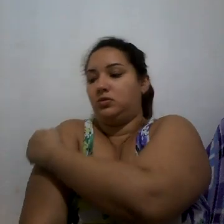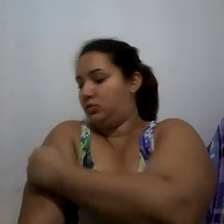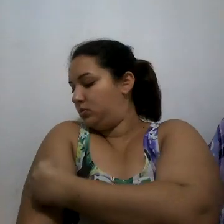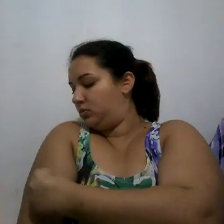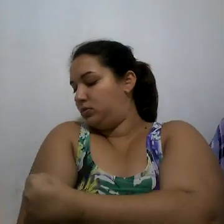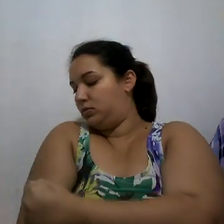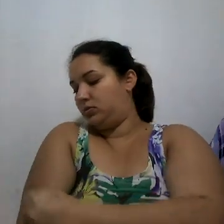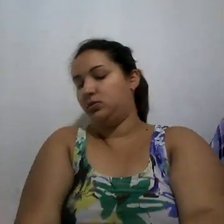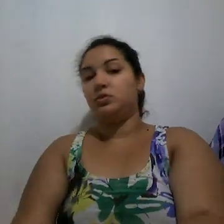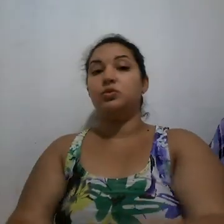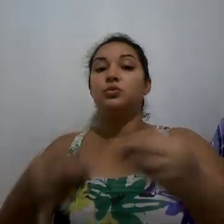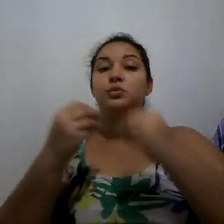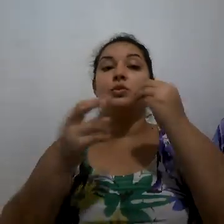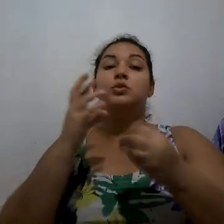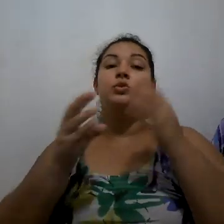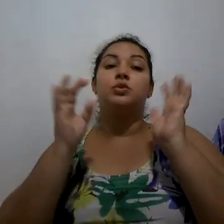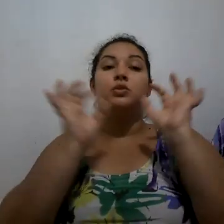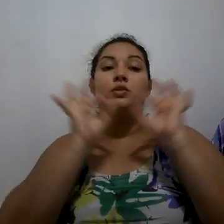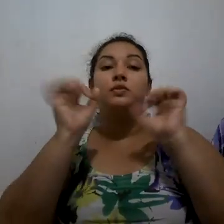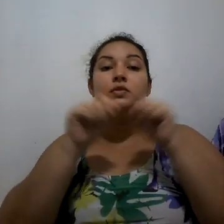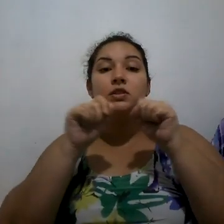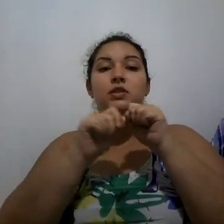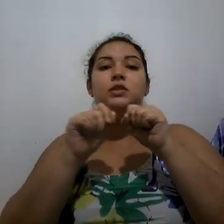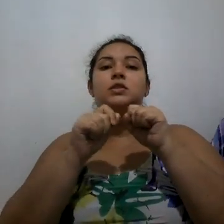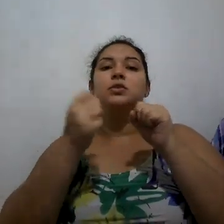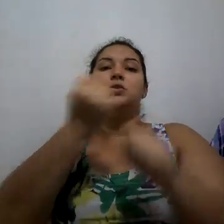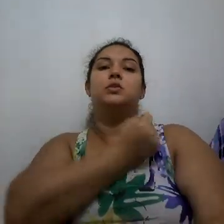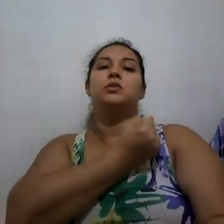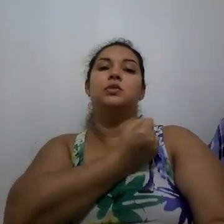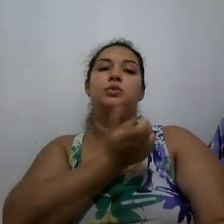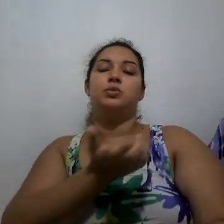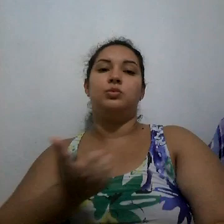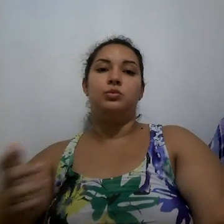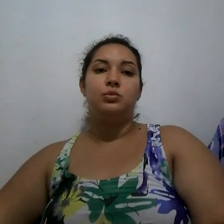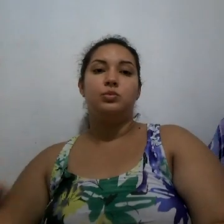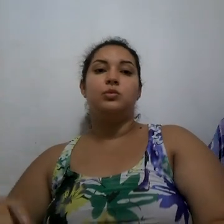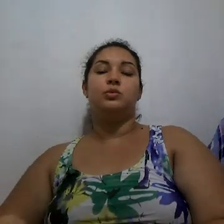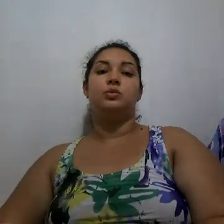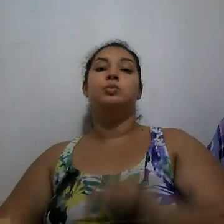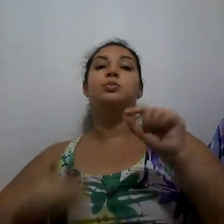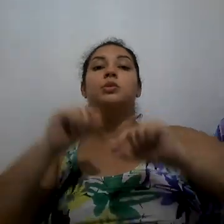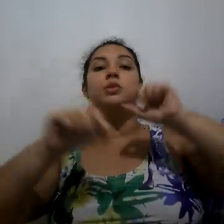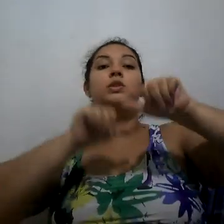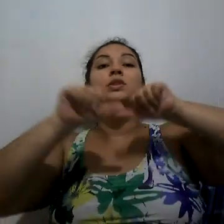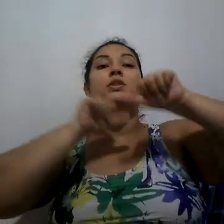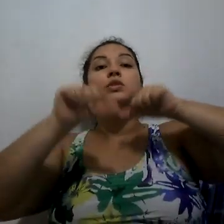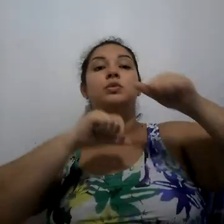expressando, representando esse número? Qual tipo de transformação que eu posso fazer? Será que eu posso omitir algum número aqui? Será